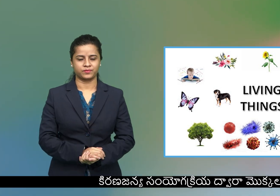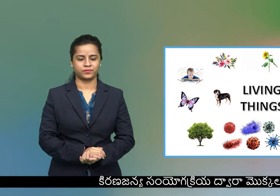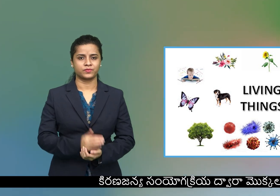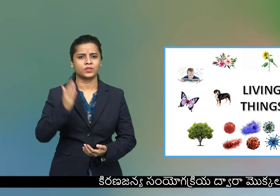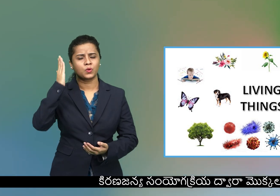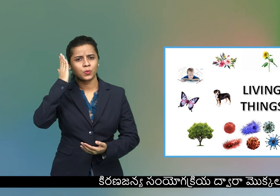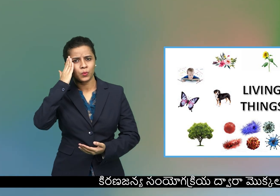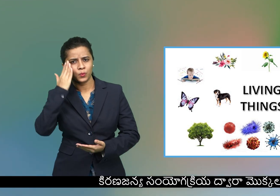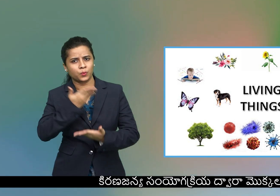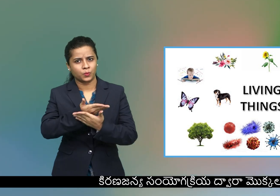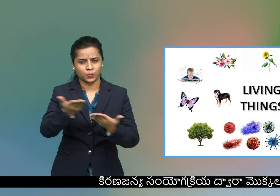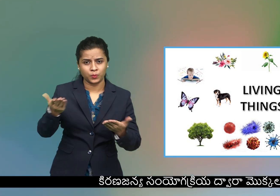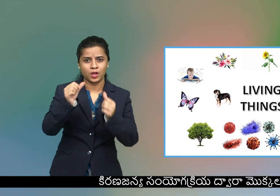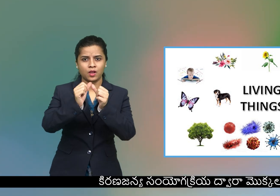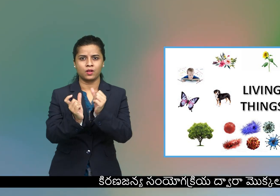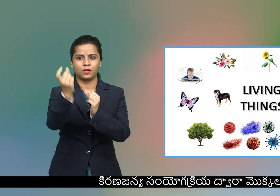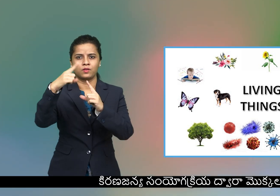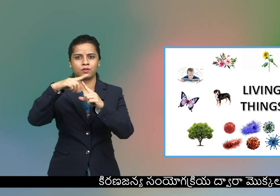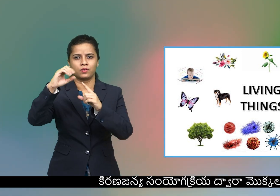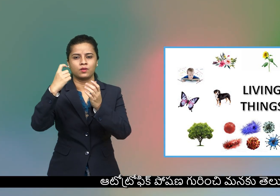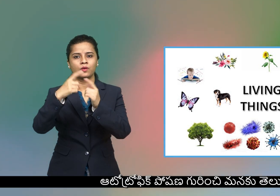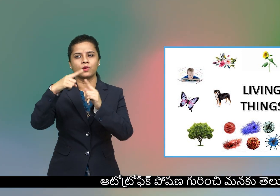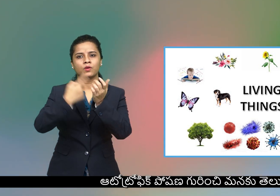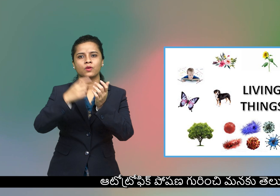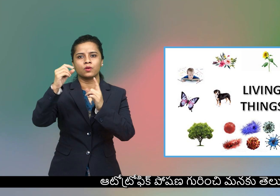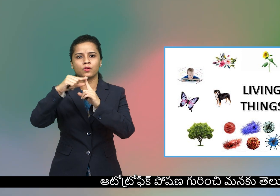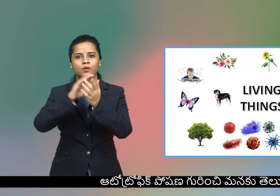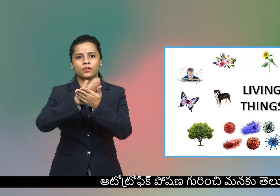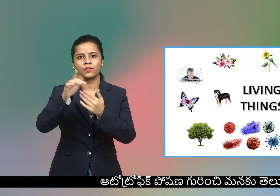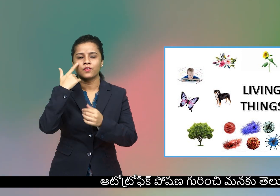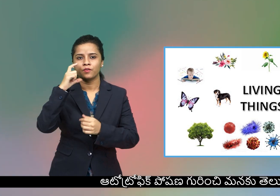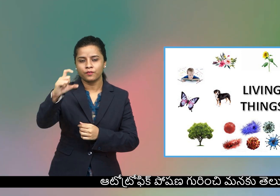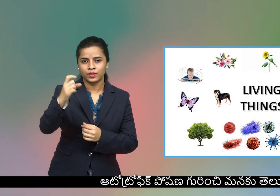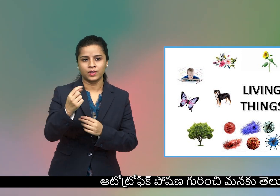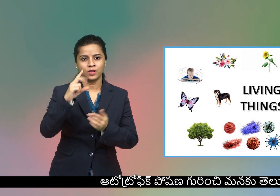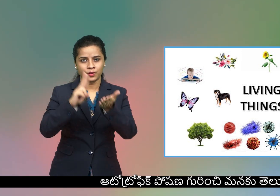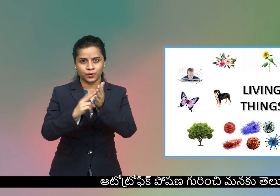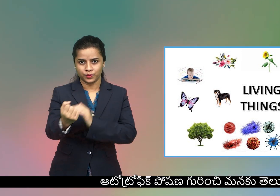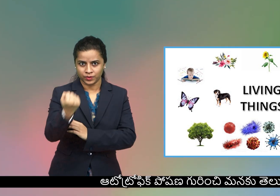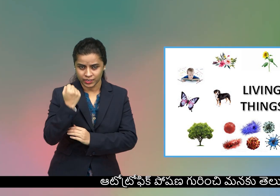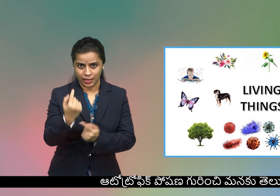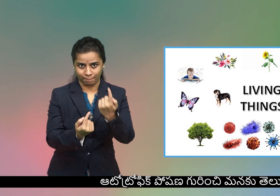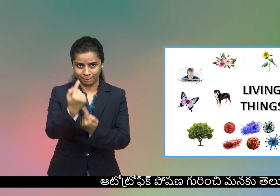కిరణజన్య సంయోగ క్రియ ద్వారా మొక్కలలో ఆటోట్రోఫిక్ పోషణ గురించి మనకు తెలుసు.